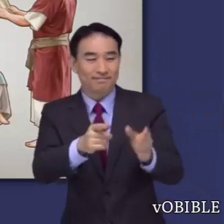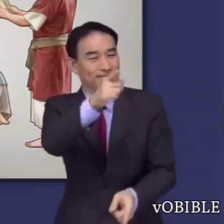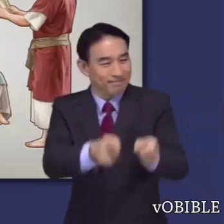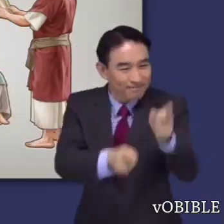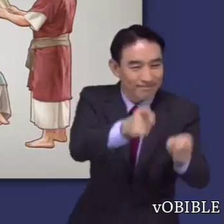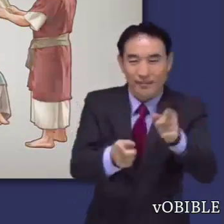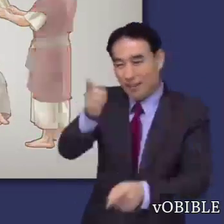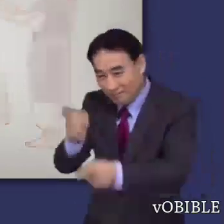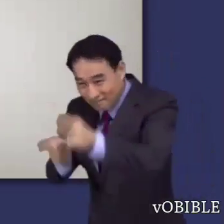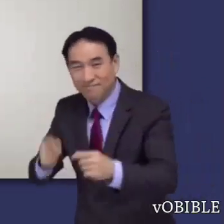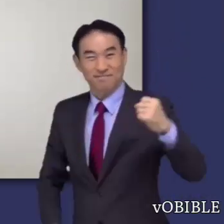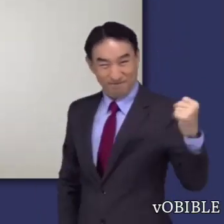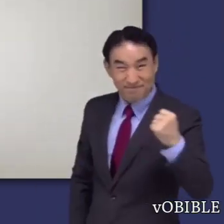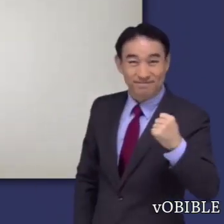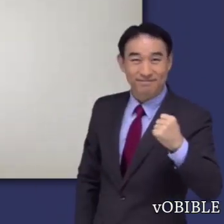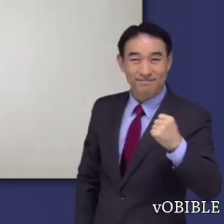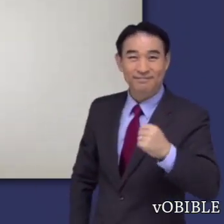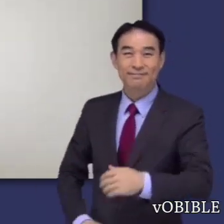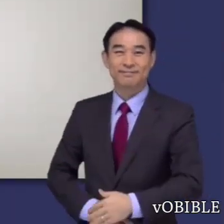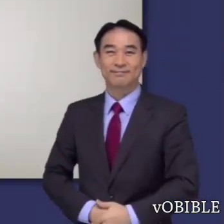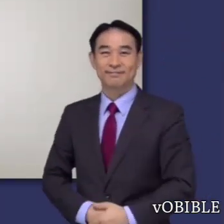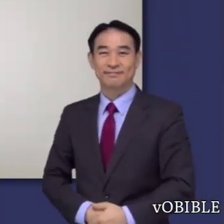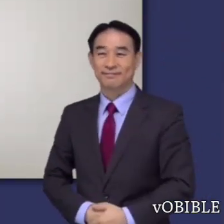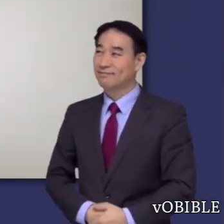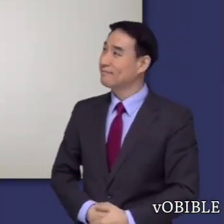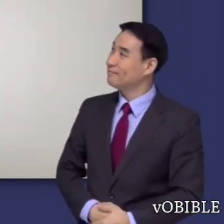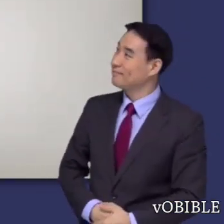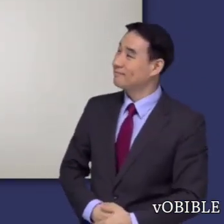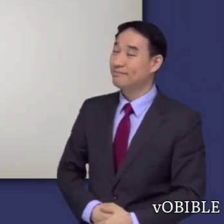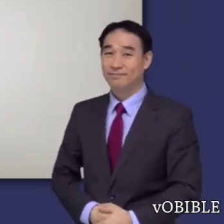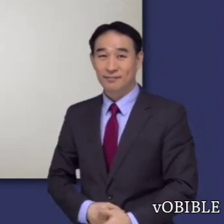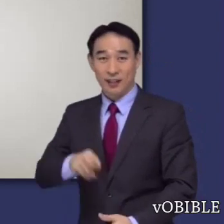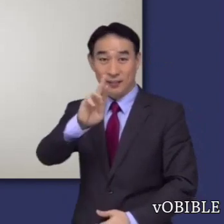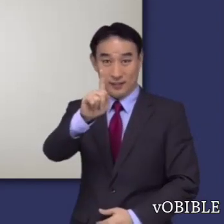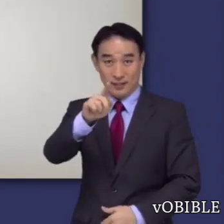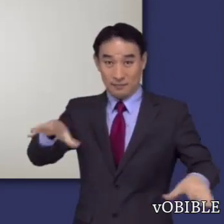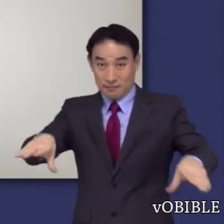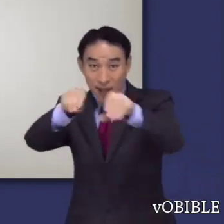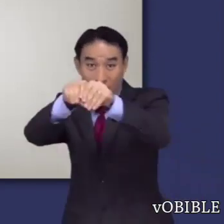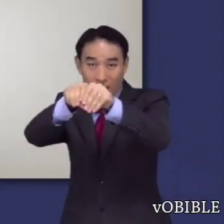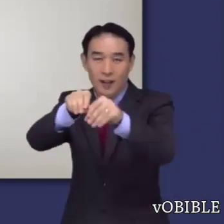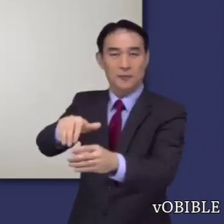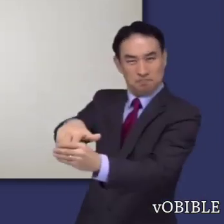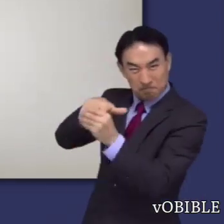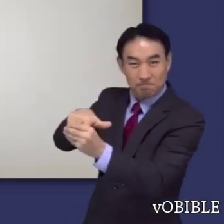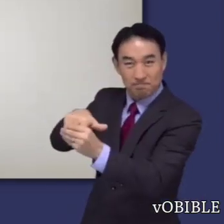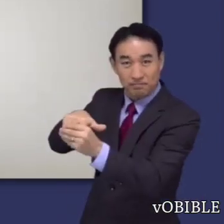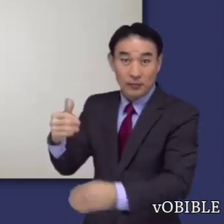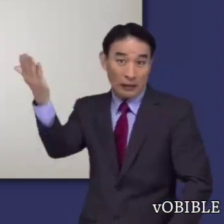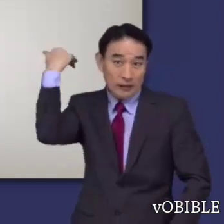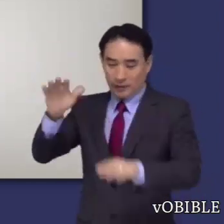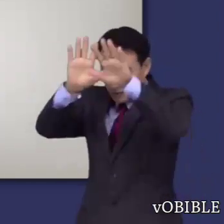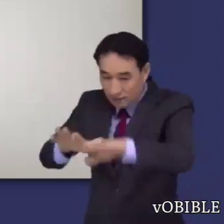候就更要这样做。第十一章的主题是信心。保罗谈到耶稣出生以前的一些